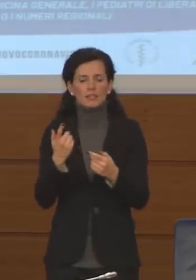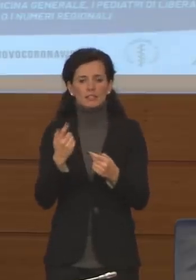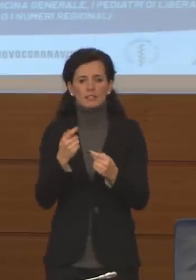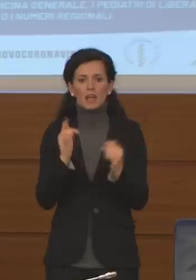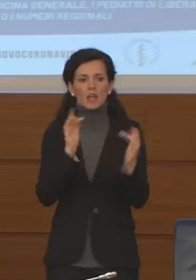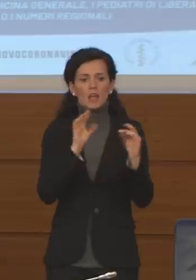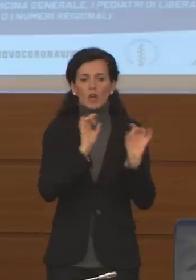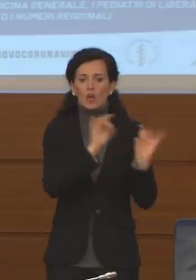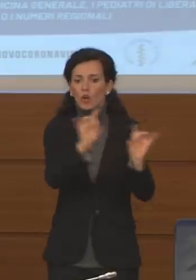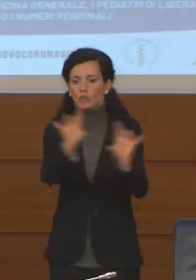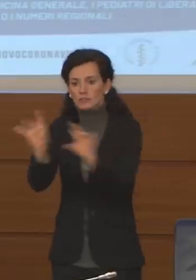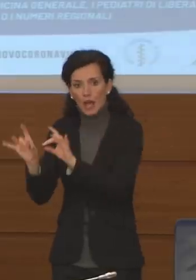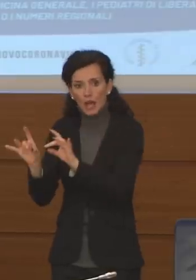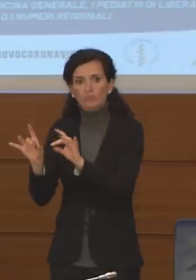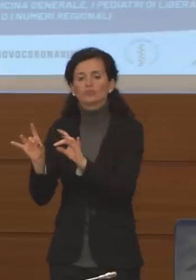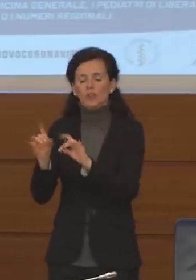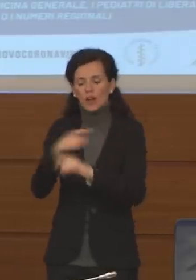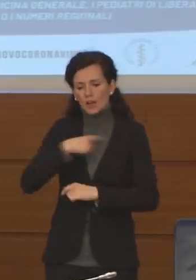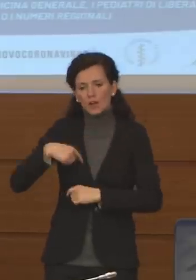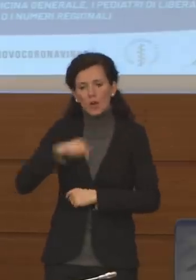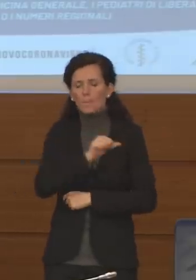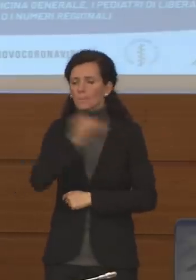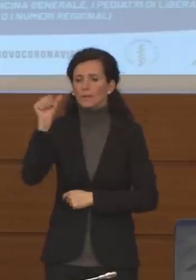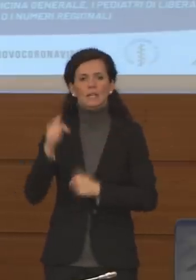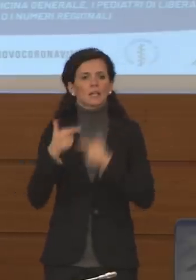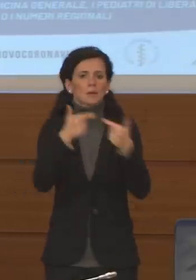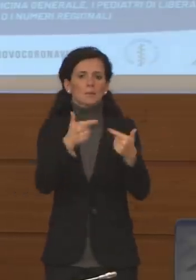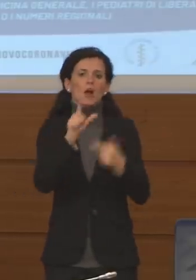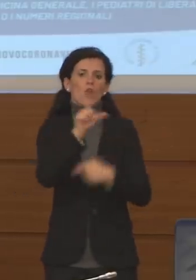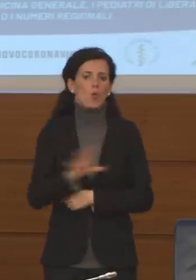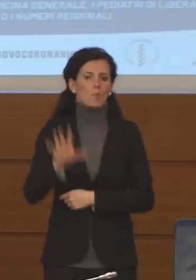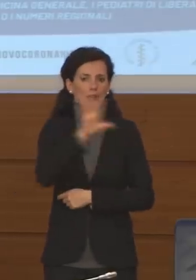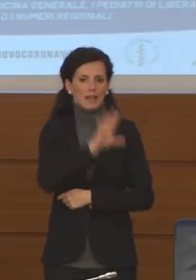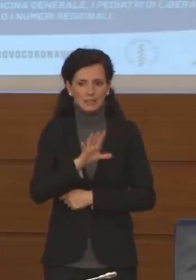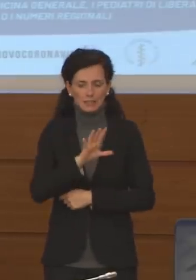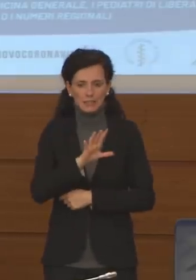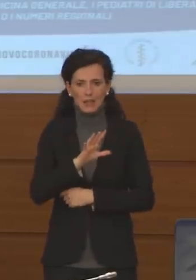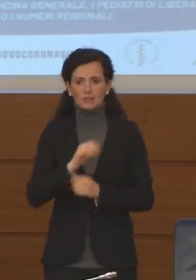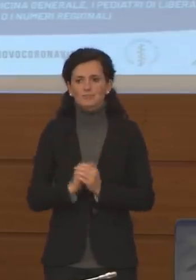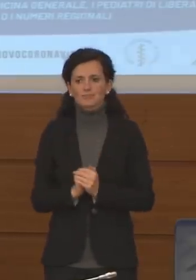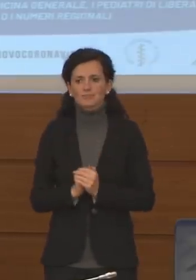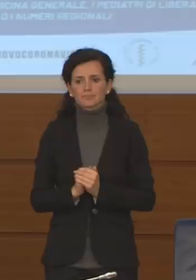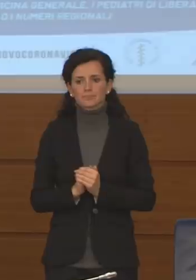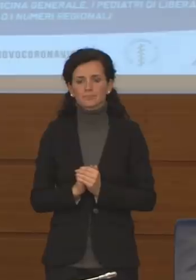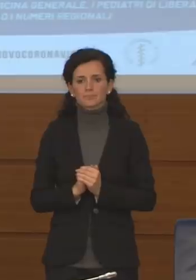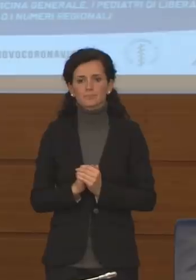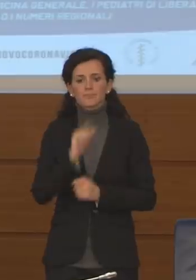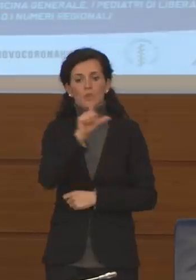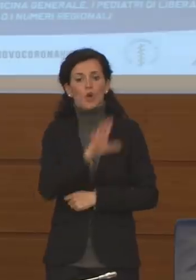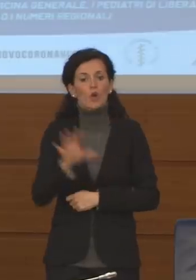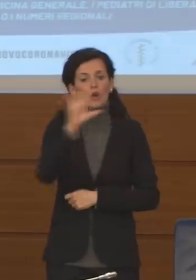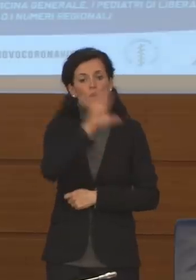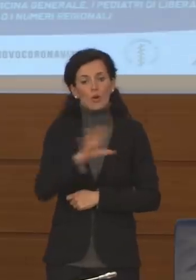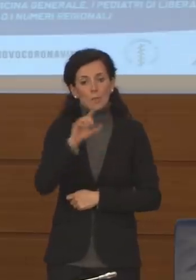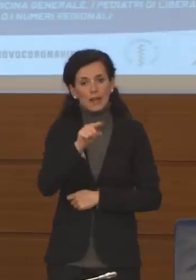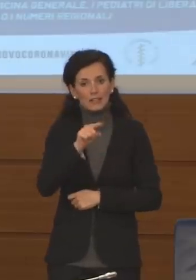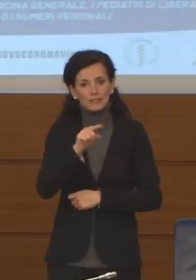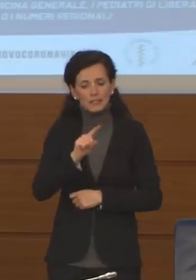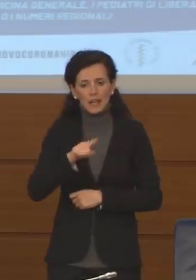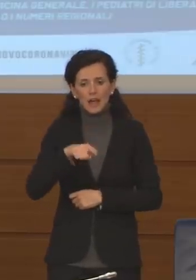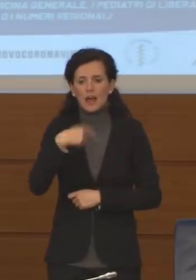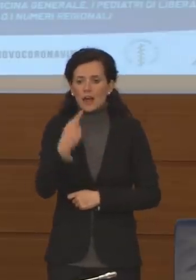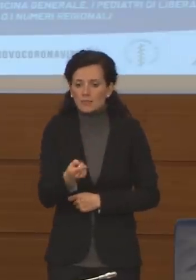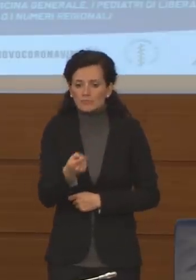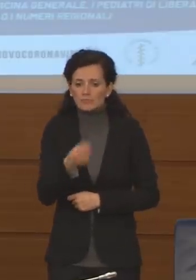contagi abbiamo privilegiato la regione lombardia quante poi la regione lombardia è riuscita a